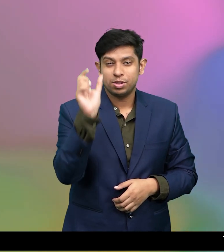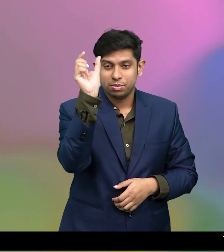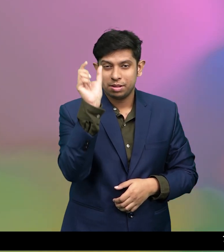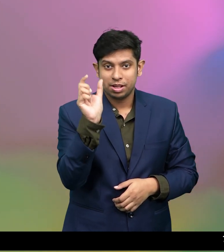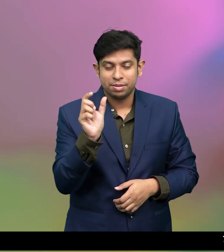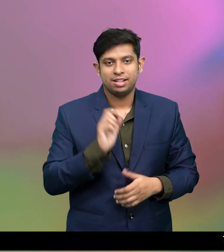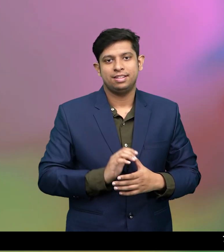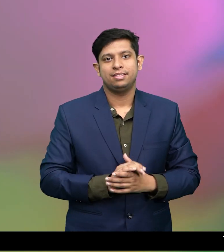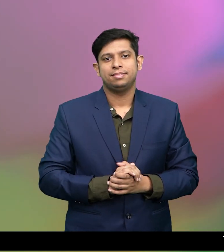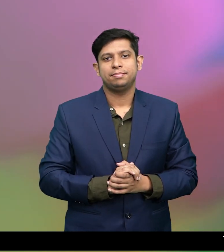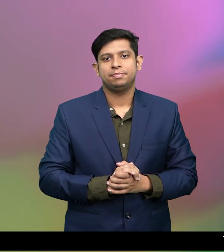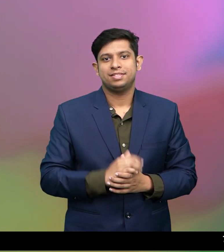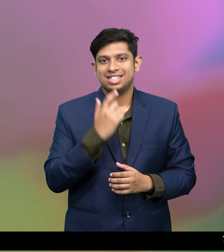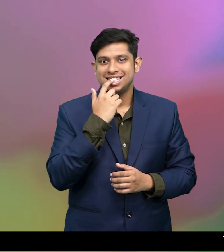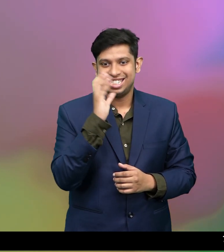महत्त्वाचे शब्द: